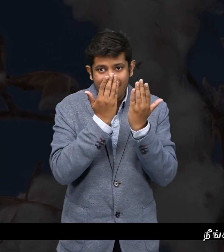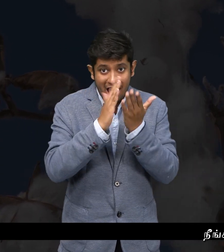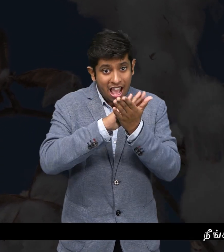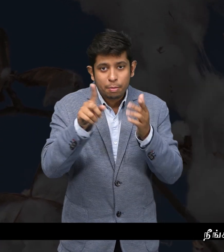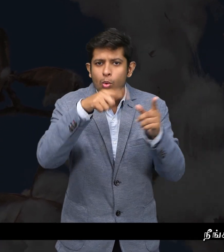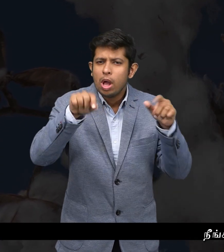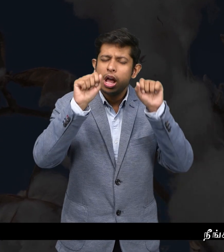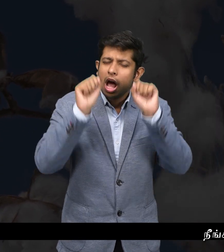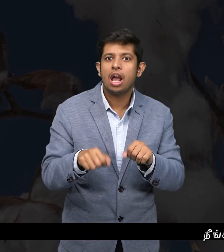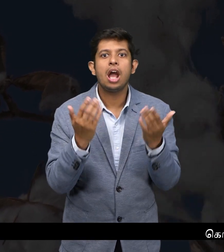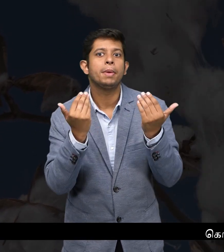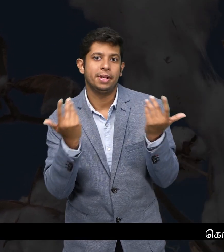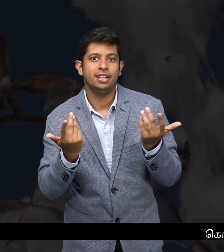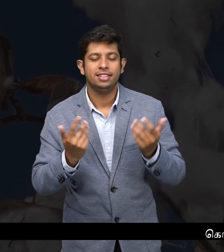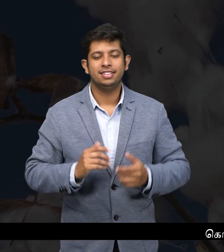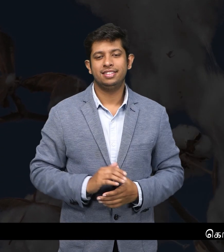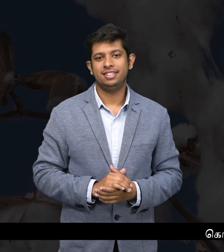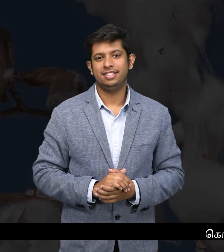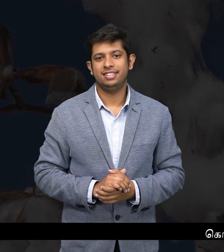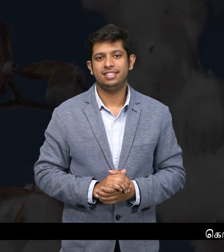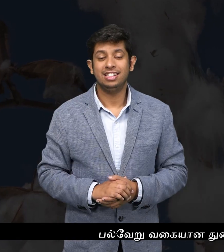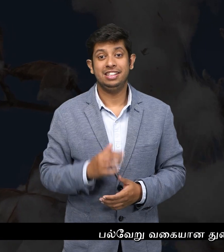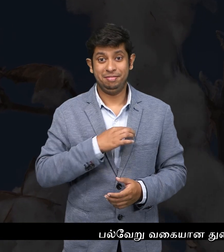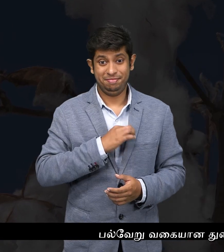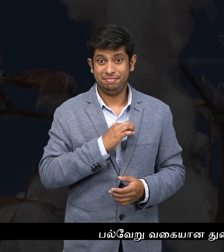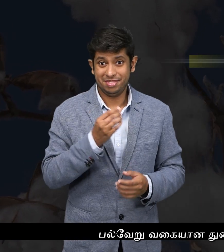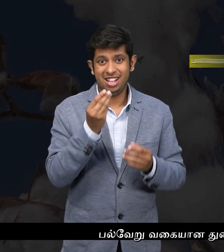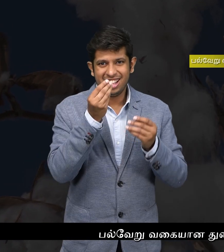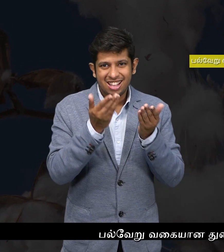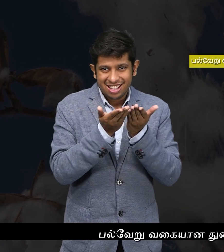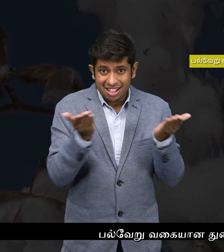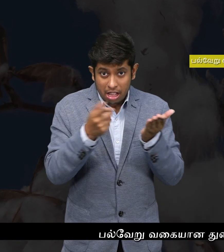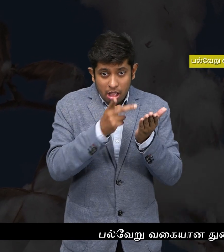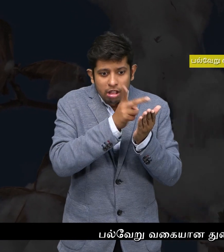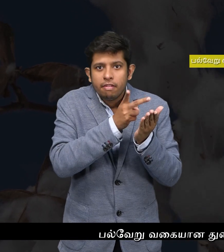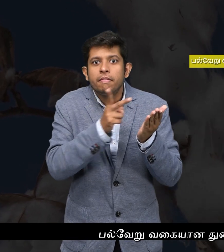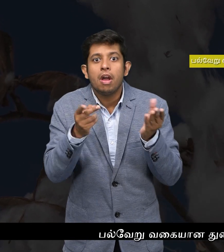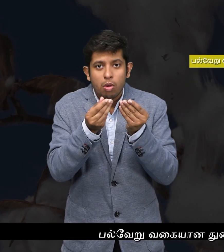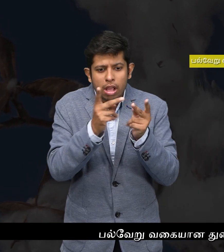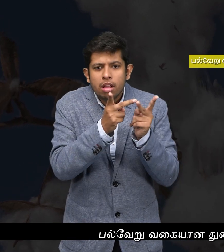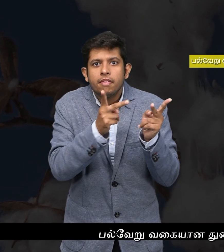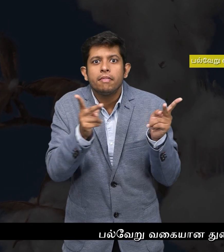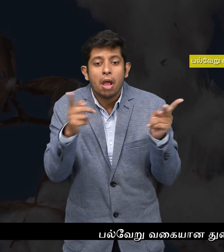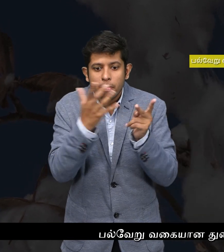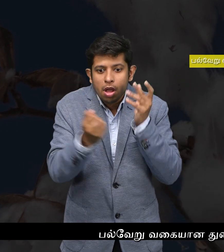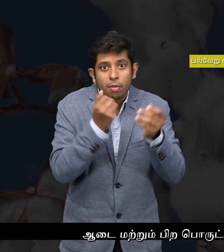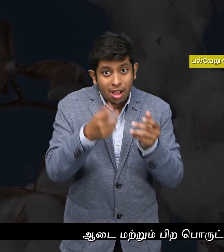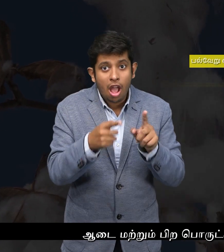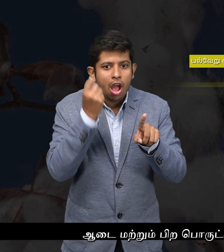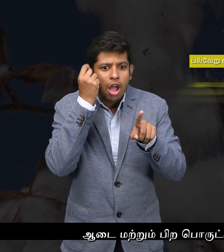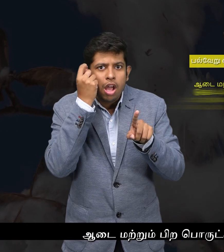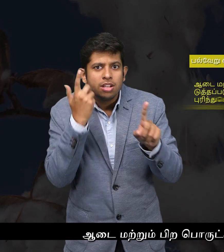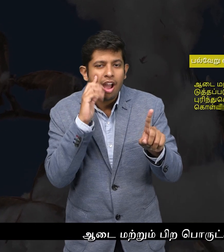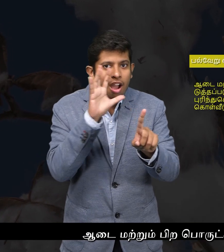நீங்கள் அறிந்து கொள்வீர்கள். பல்வேறு வகையான துணிகளை அறிந்து கொள்வீர்கள். ஆடை மற்றும் பிற